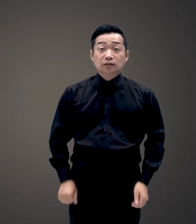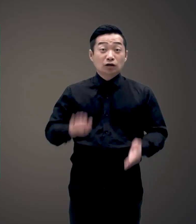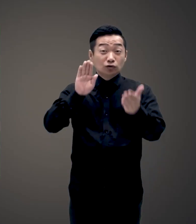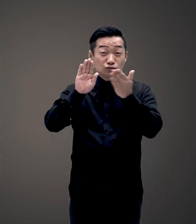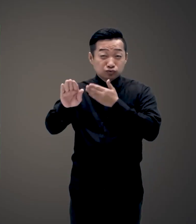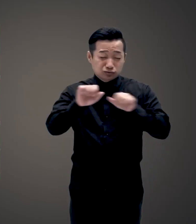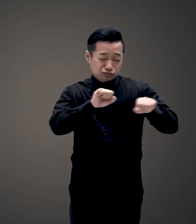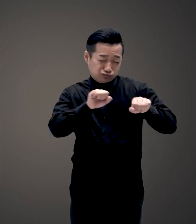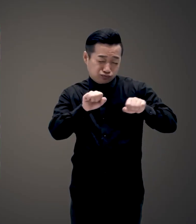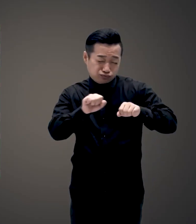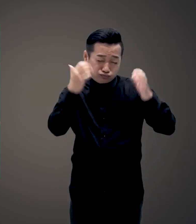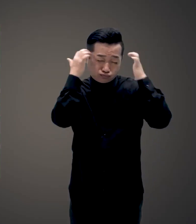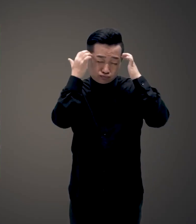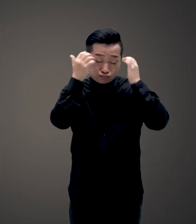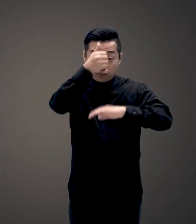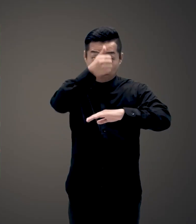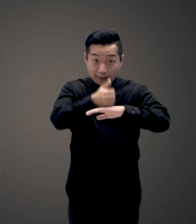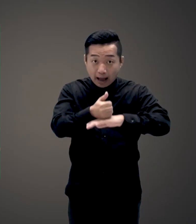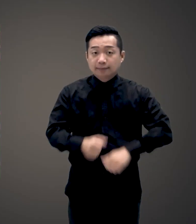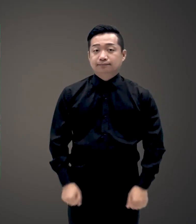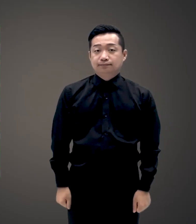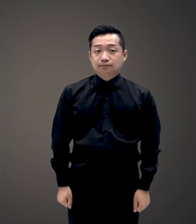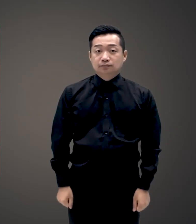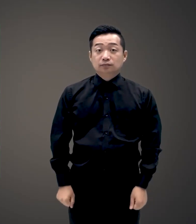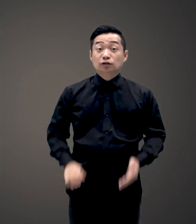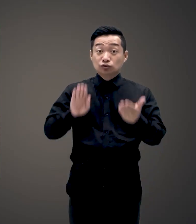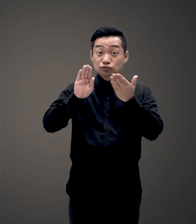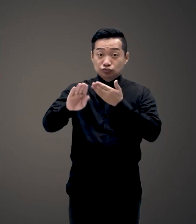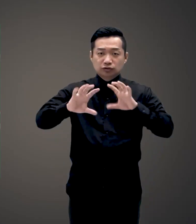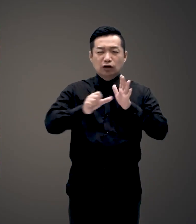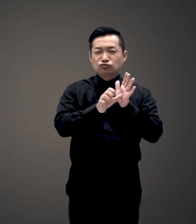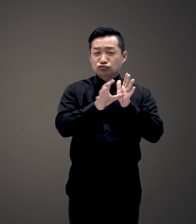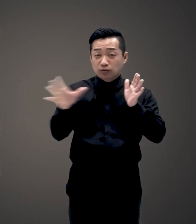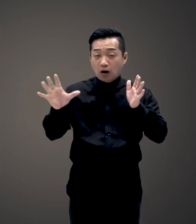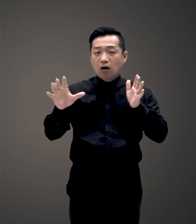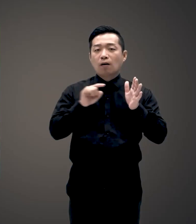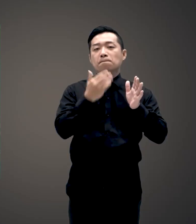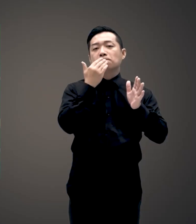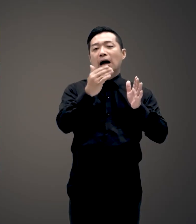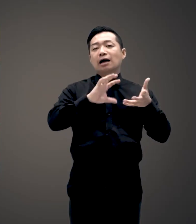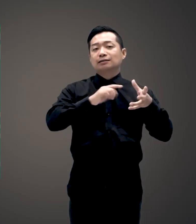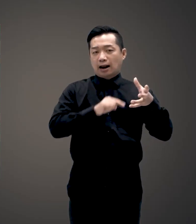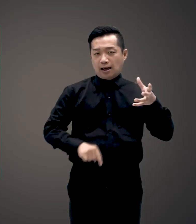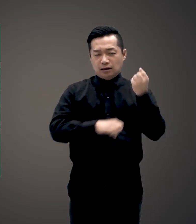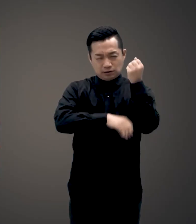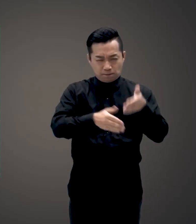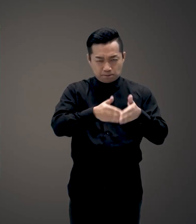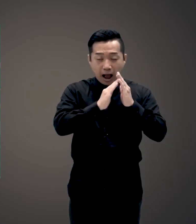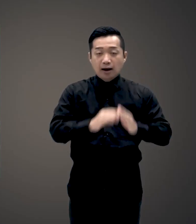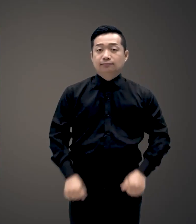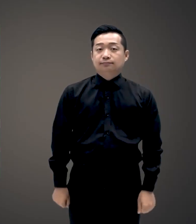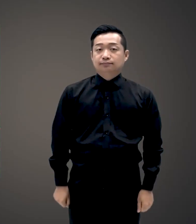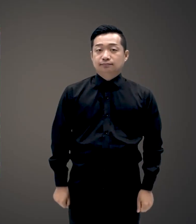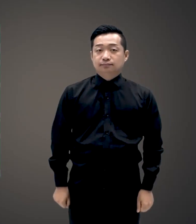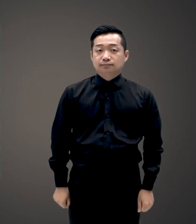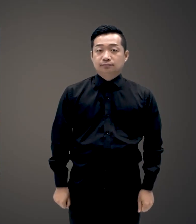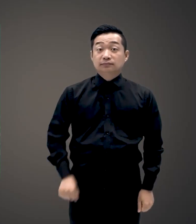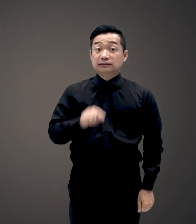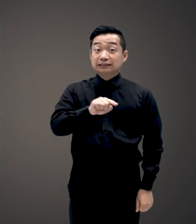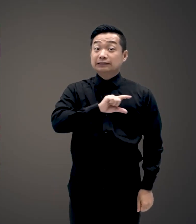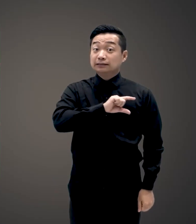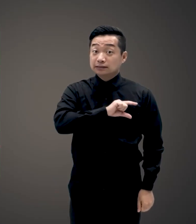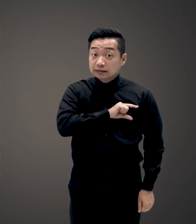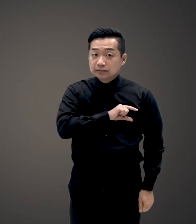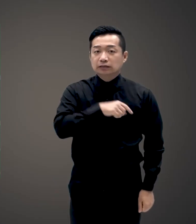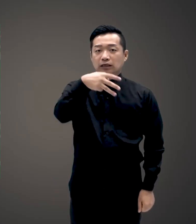이후 파란만장한 모험 끝에 훗날 세계적인 대제국이 될 나라의 초석을 세우게 되는데 그것이